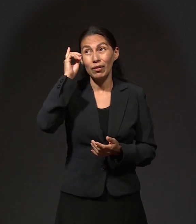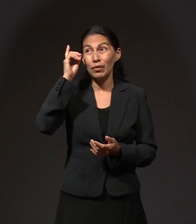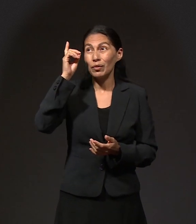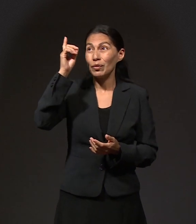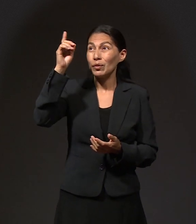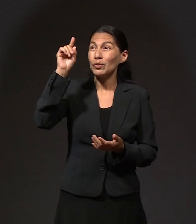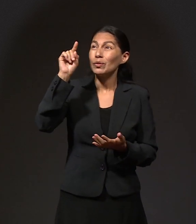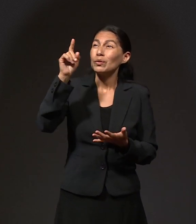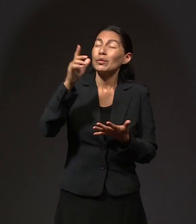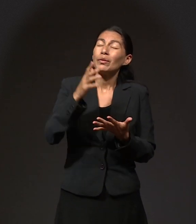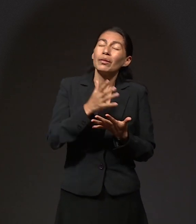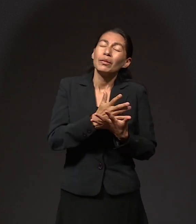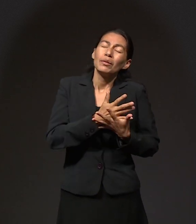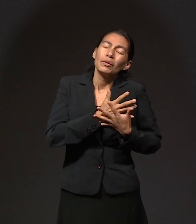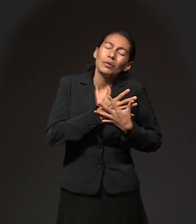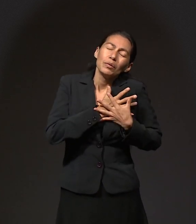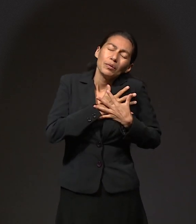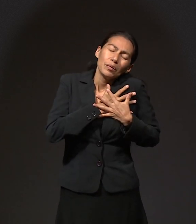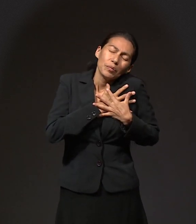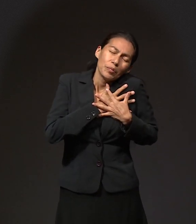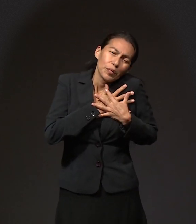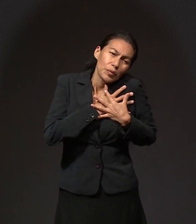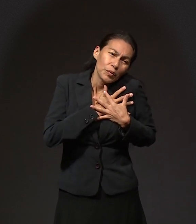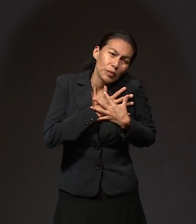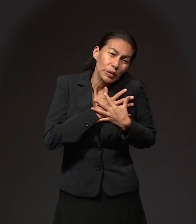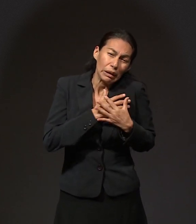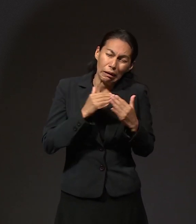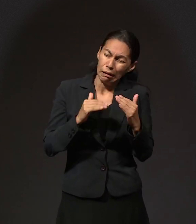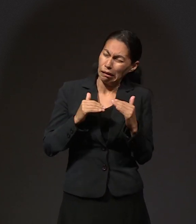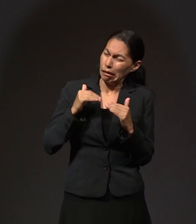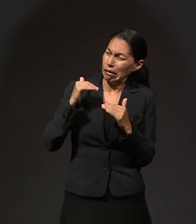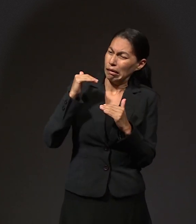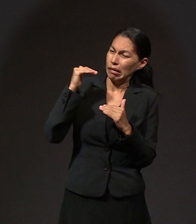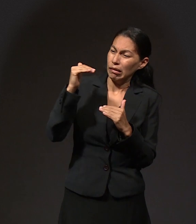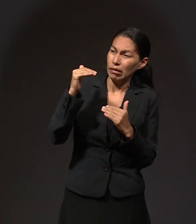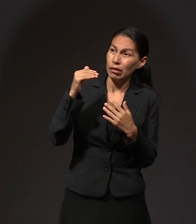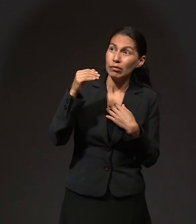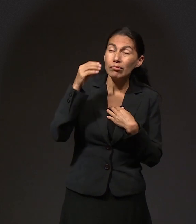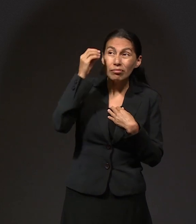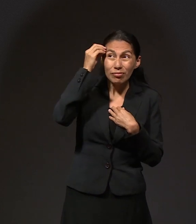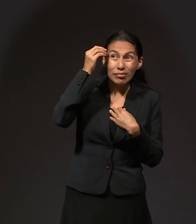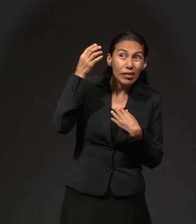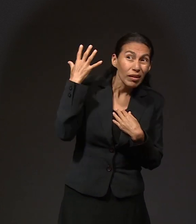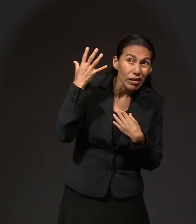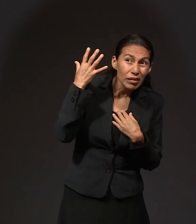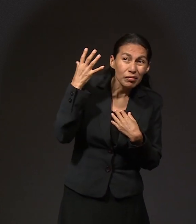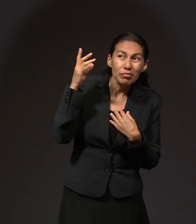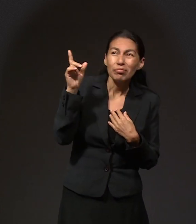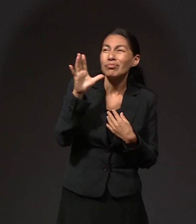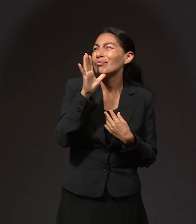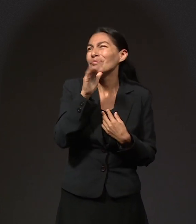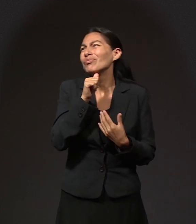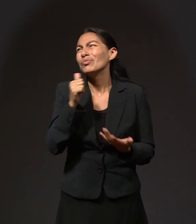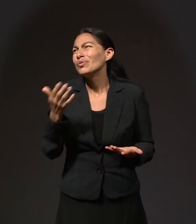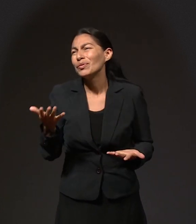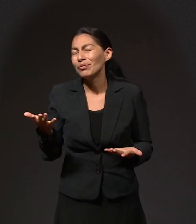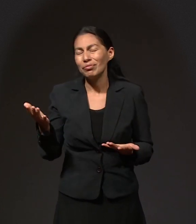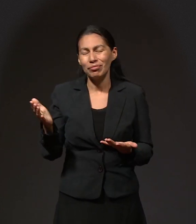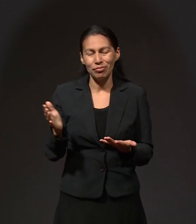Dios es tan grande tu amor Que no lo puedo olvidar